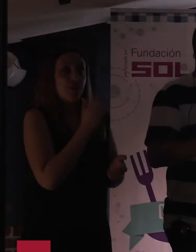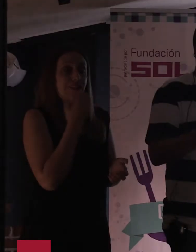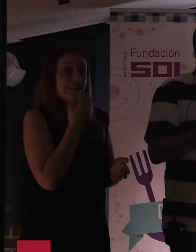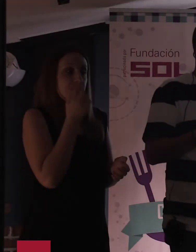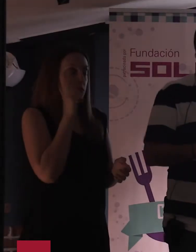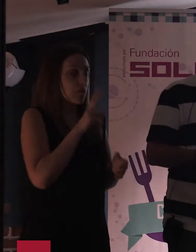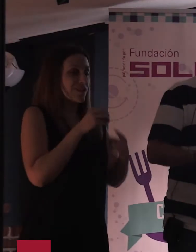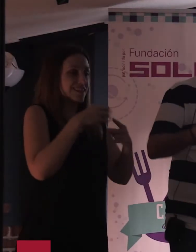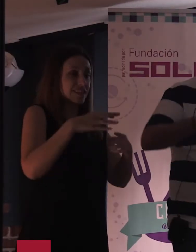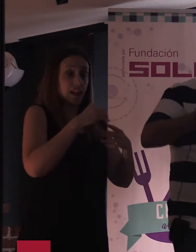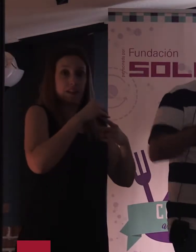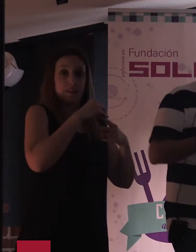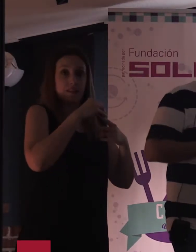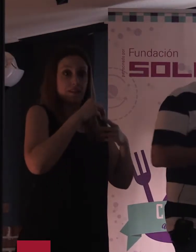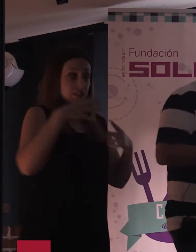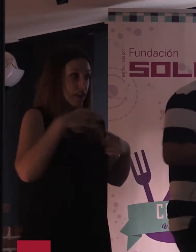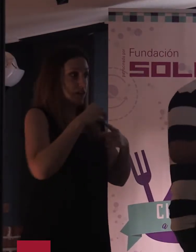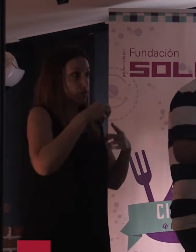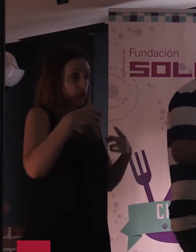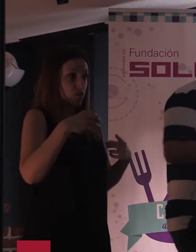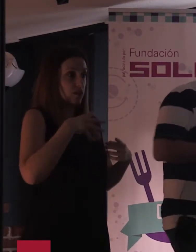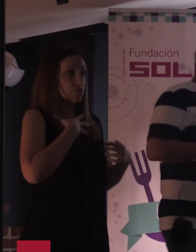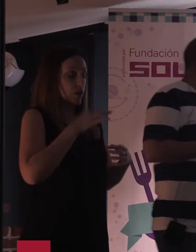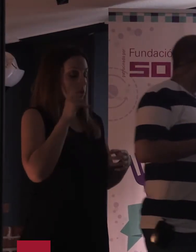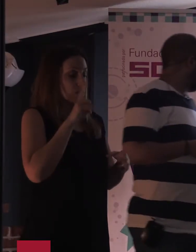vamos a poder hacer cámaras que nos monitoricen por dentro, ¿no?